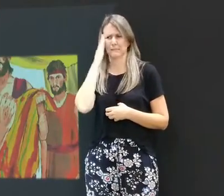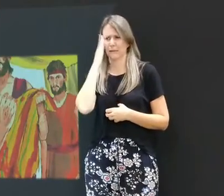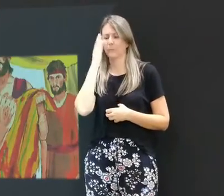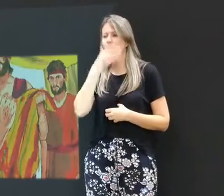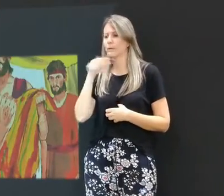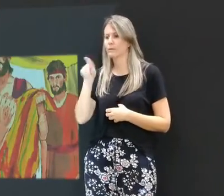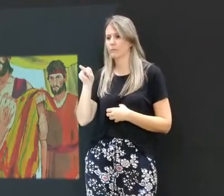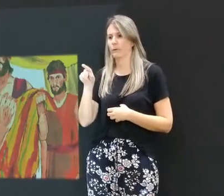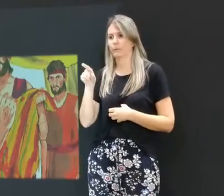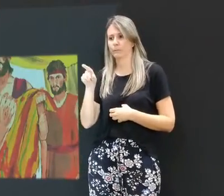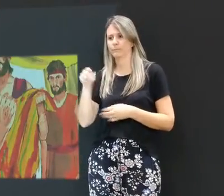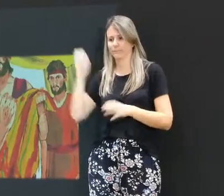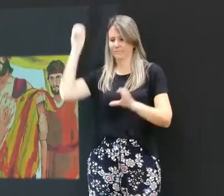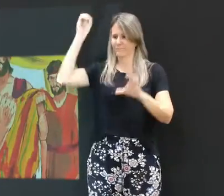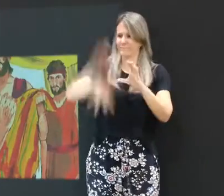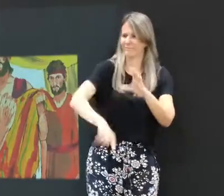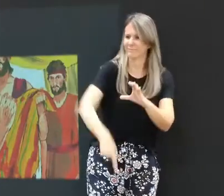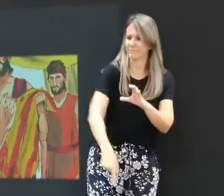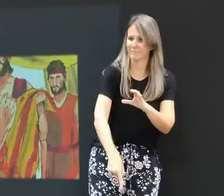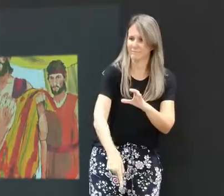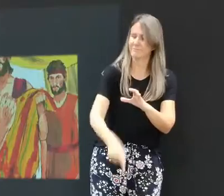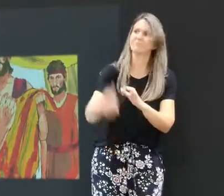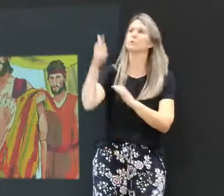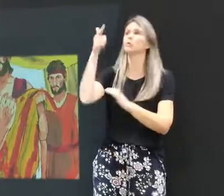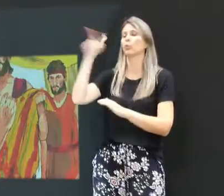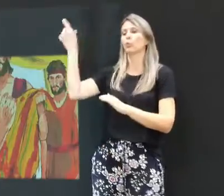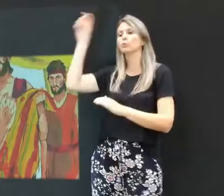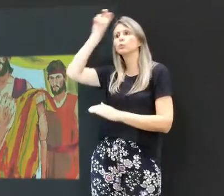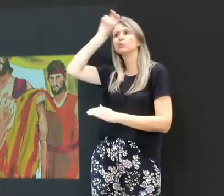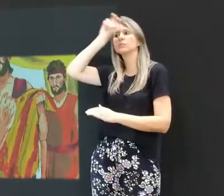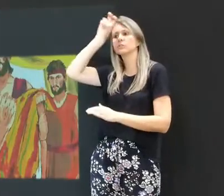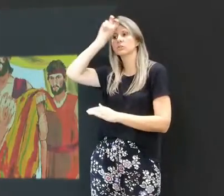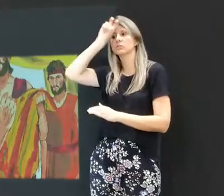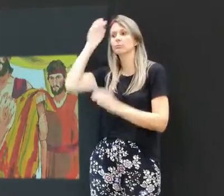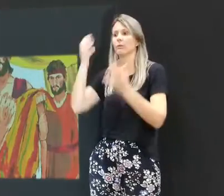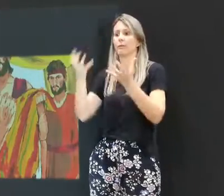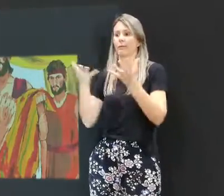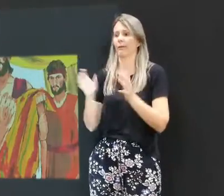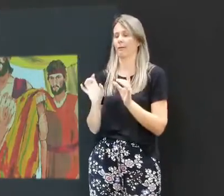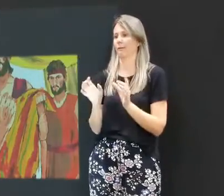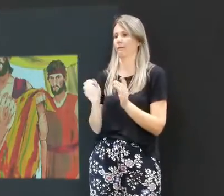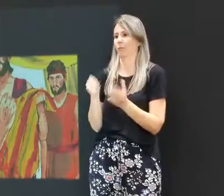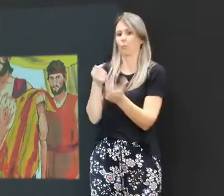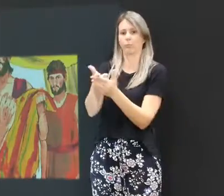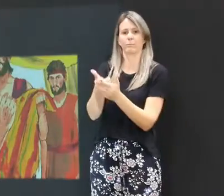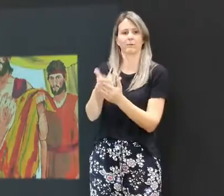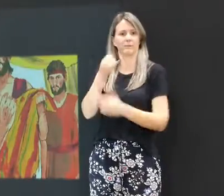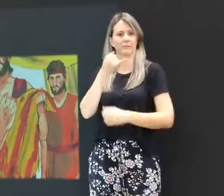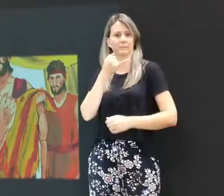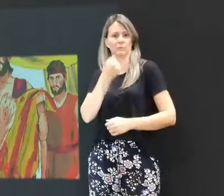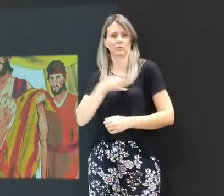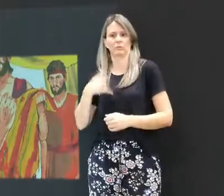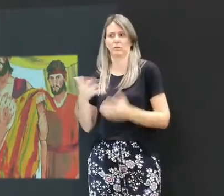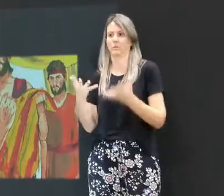Muita angústia. Você sabe, né, o que os irmãos pegaram, jogaram Jacó no, no poço. Eles